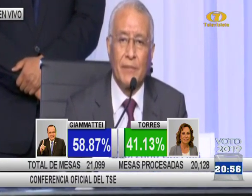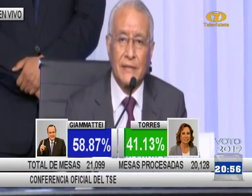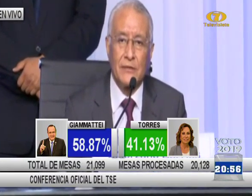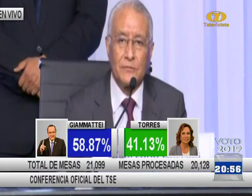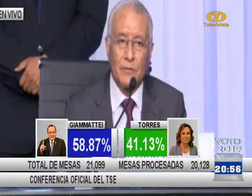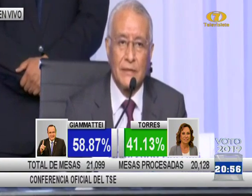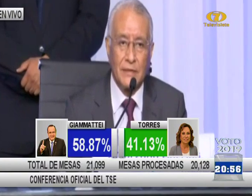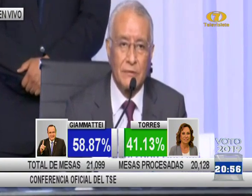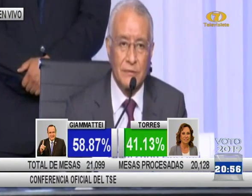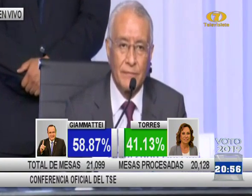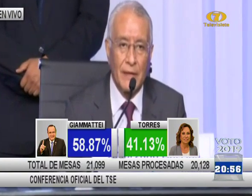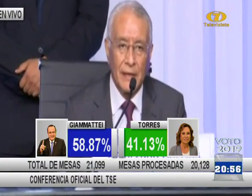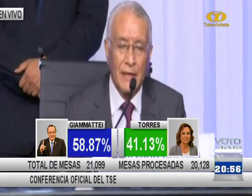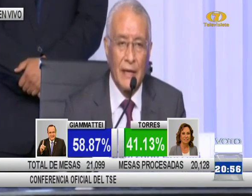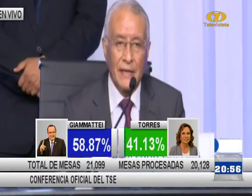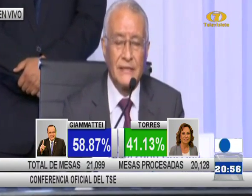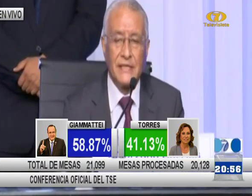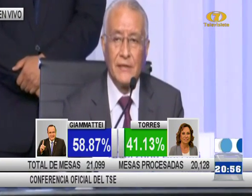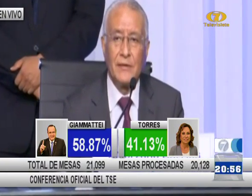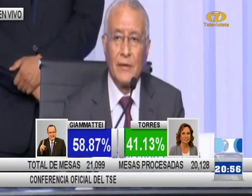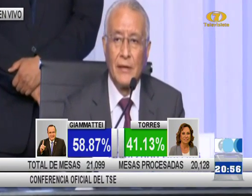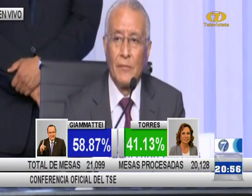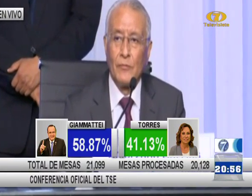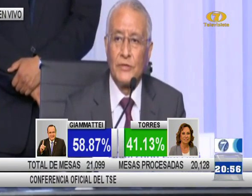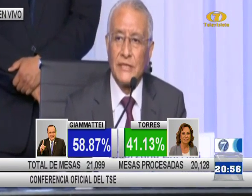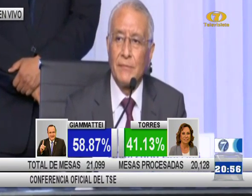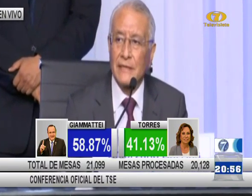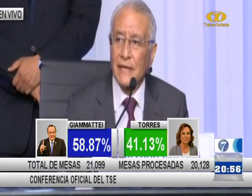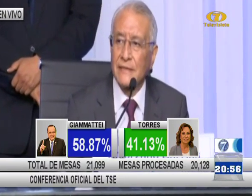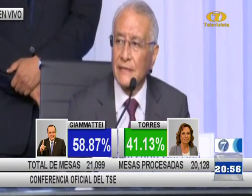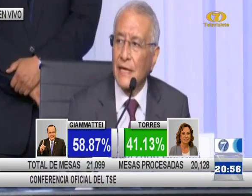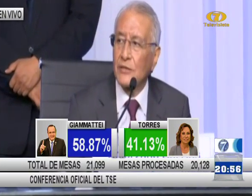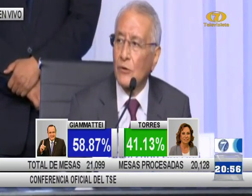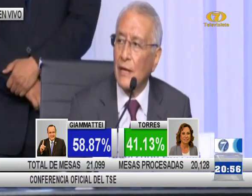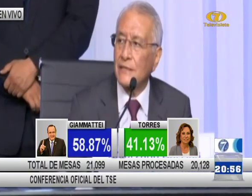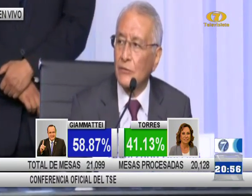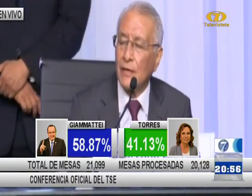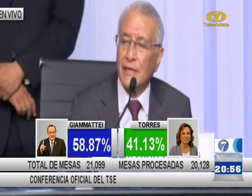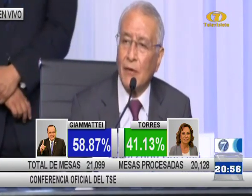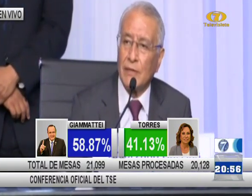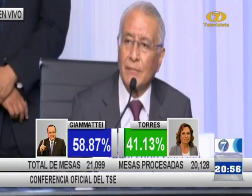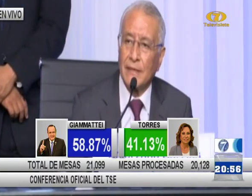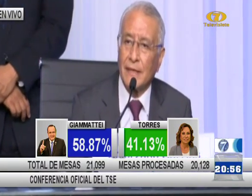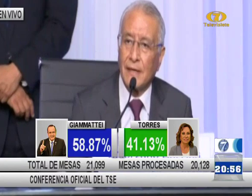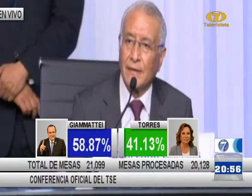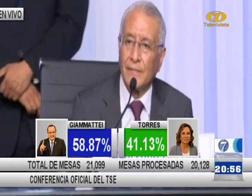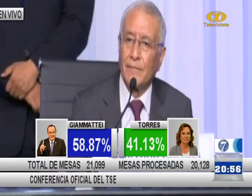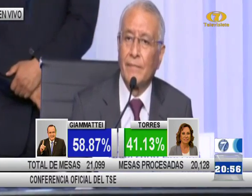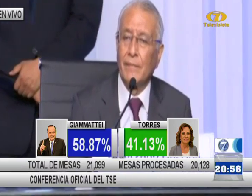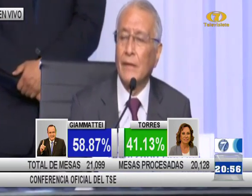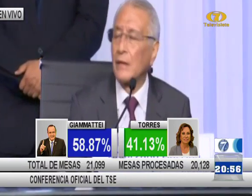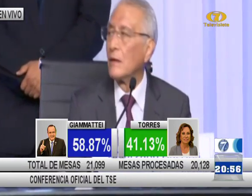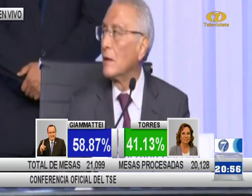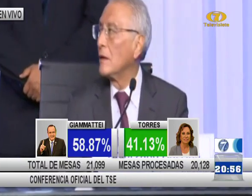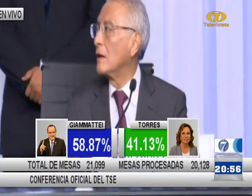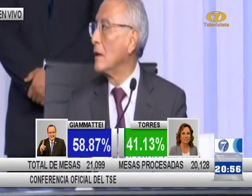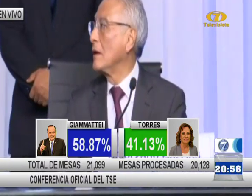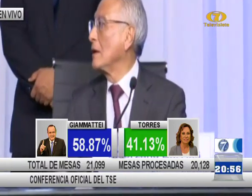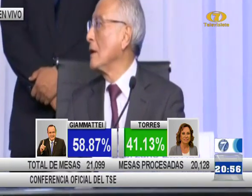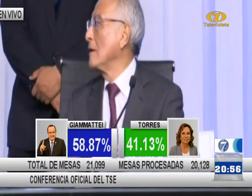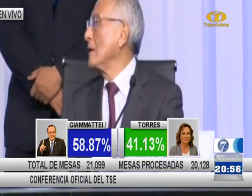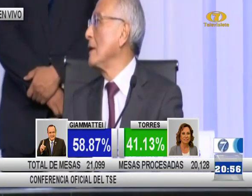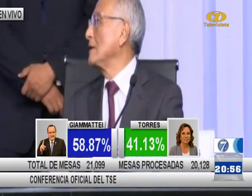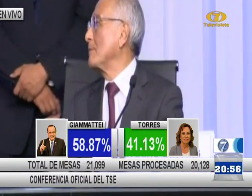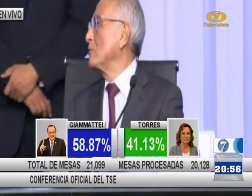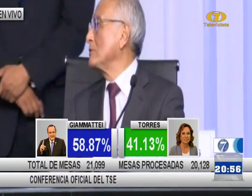electoral y de partidos políticos. En sí, muchísimas gracias a toda la ciudadanía guatemalteca.